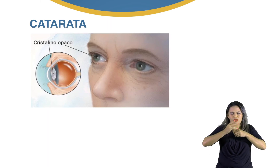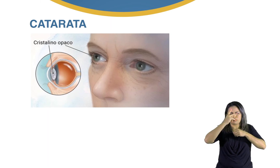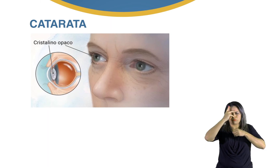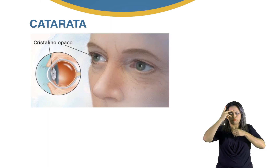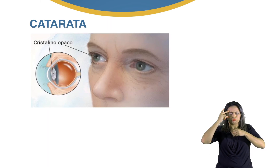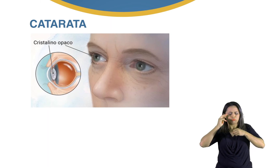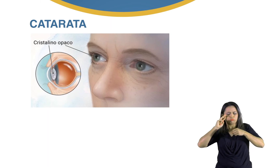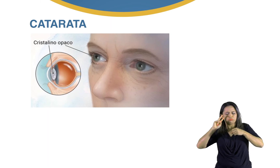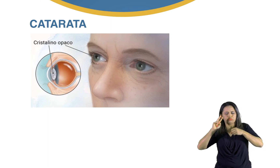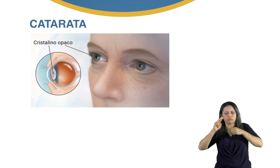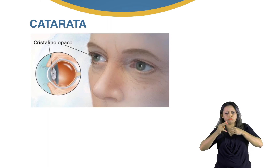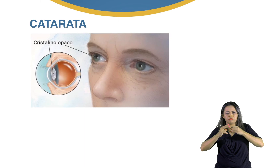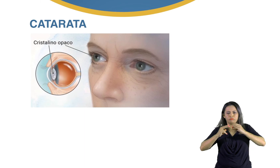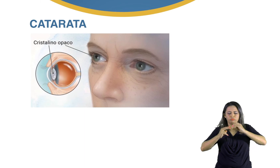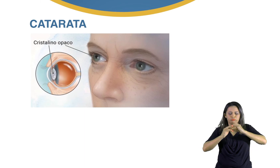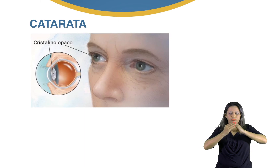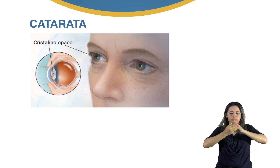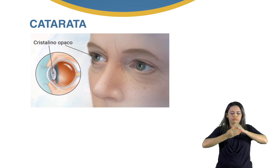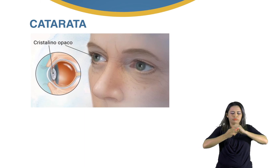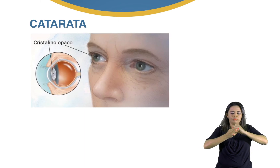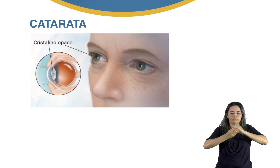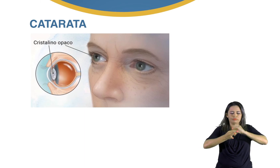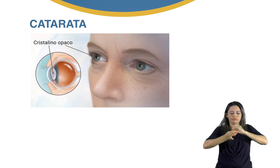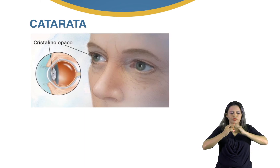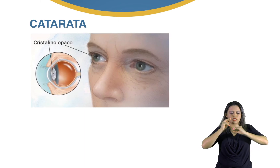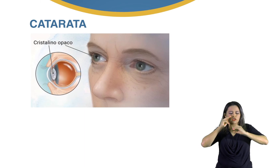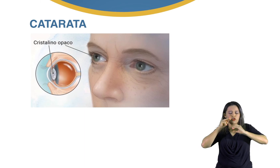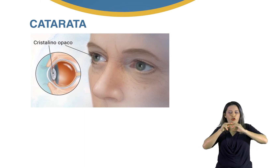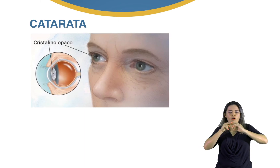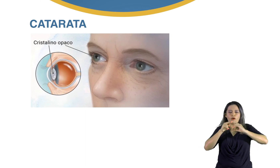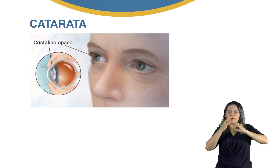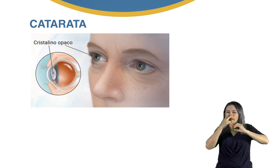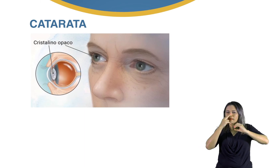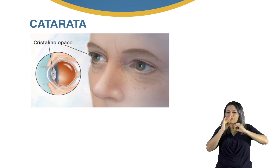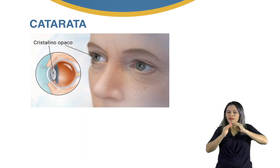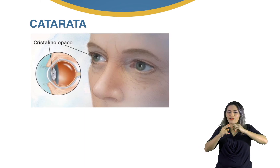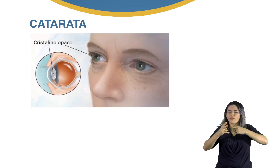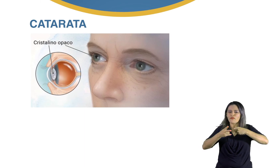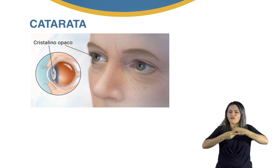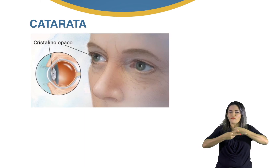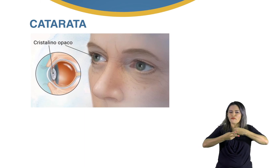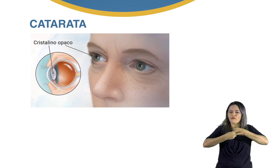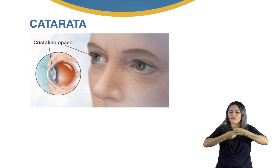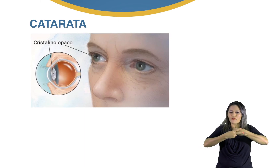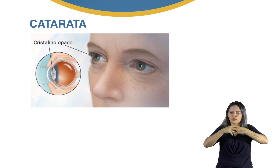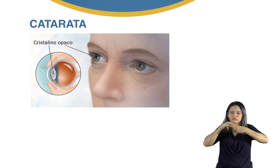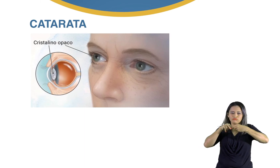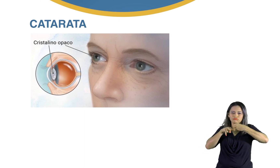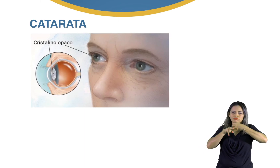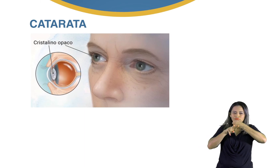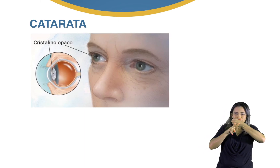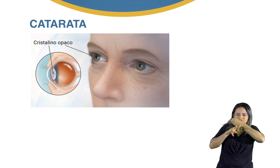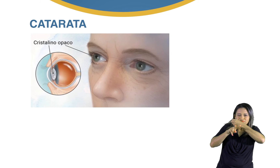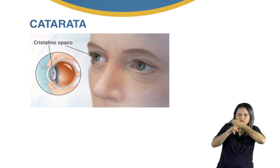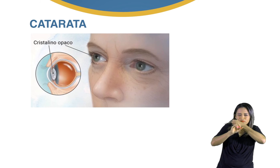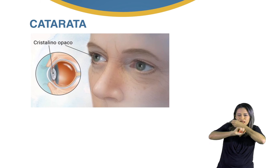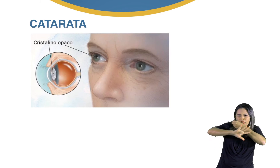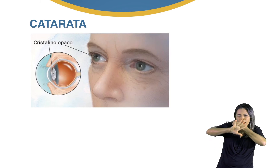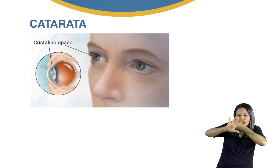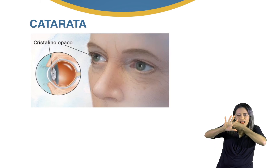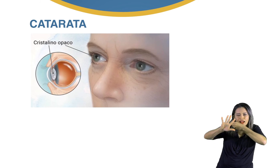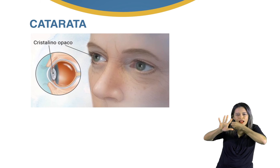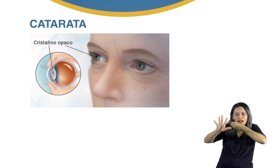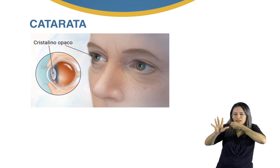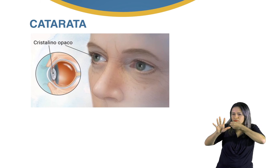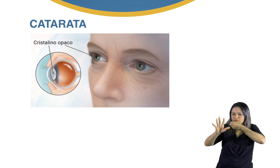assim, como se nós estivéssemos olhando por um vidro, né? Nós não temos uma nitidez daquele